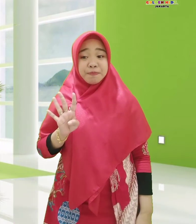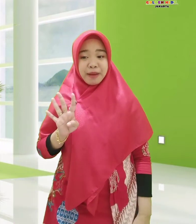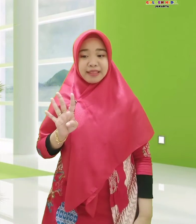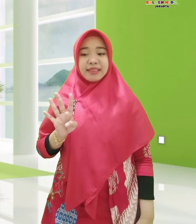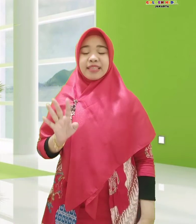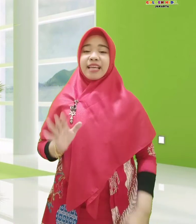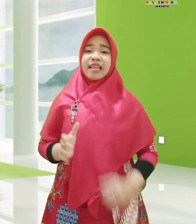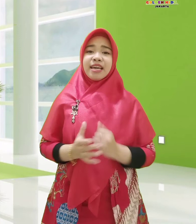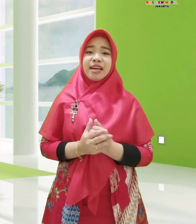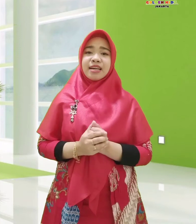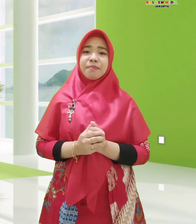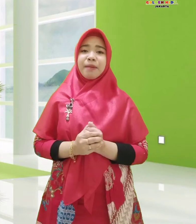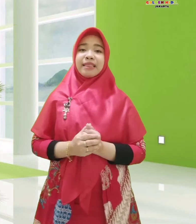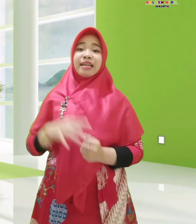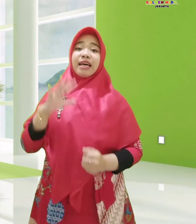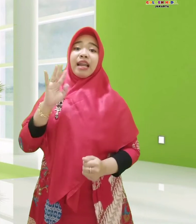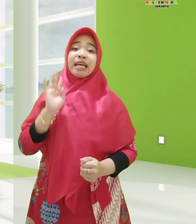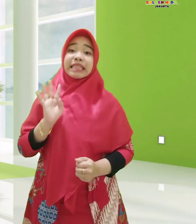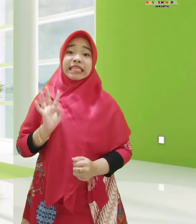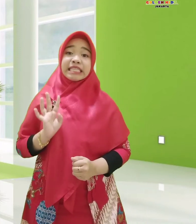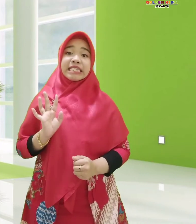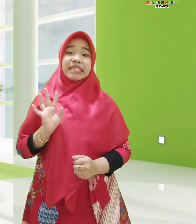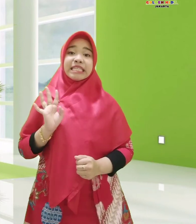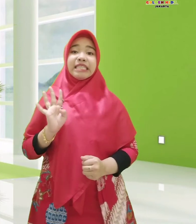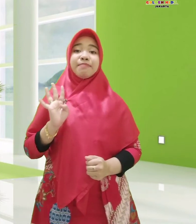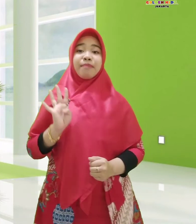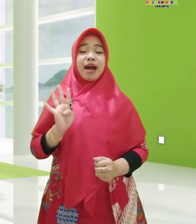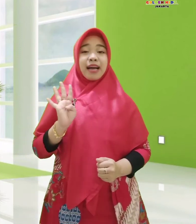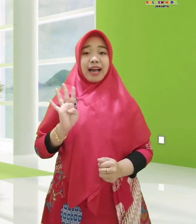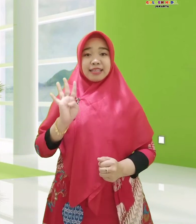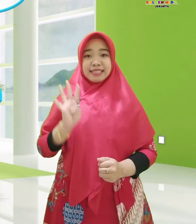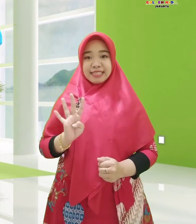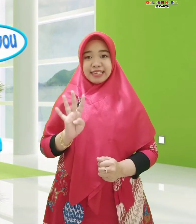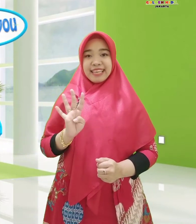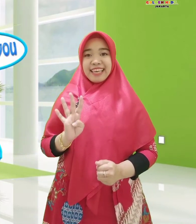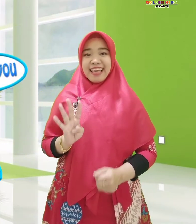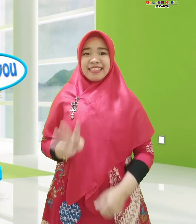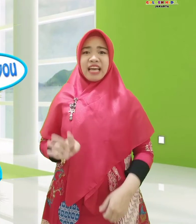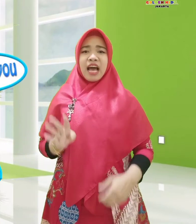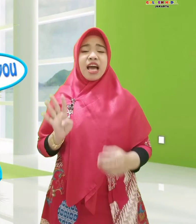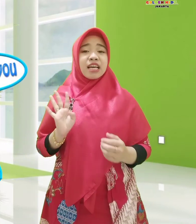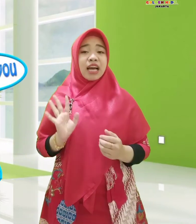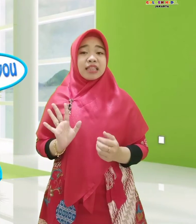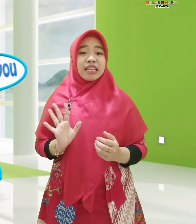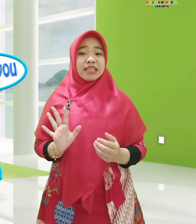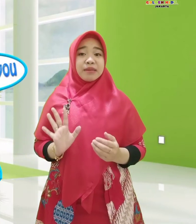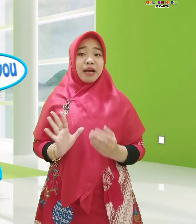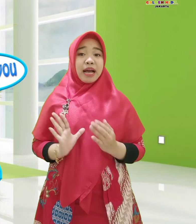keempat, kata yang keempat adalah terima kasih. Nah, kata terima